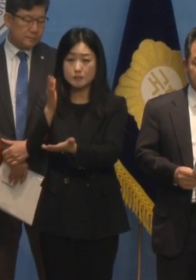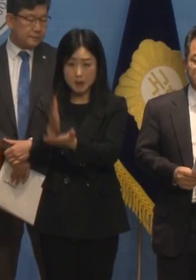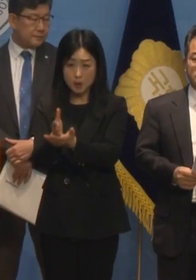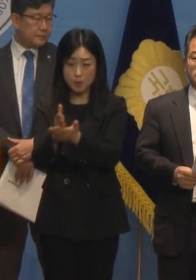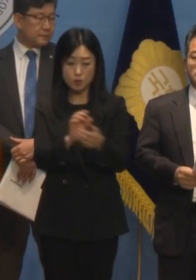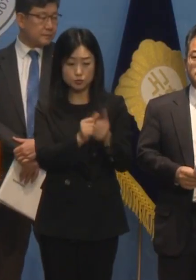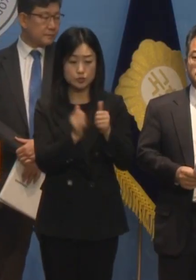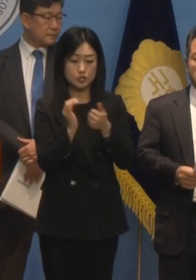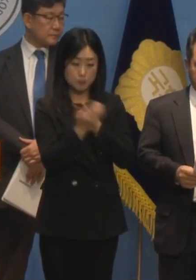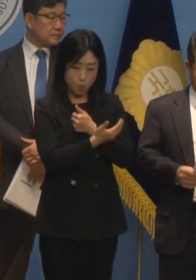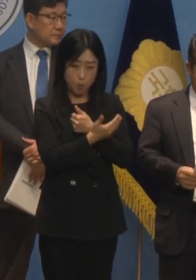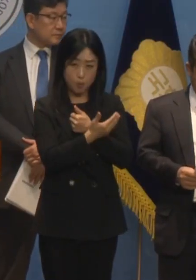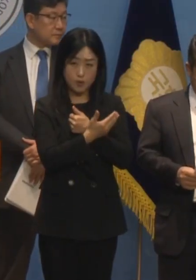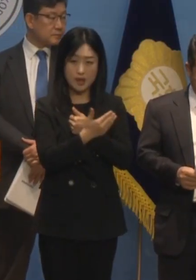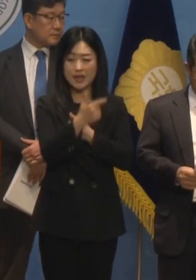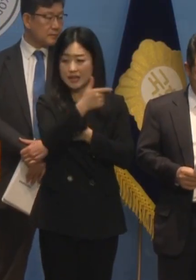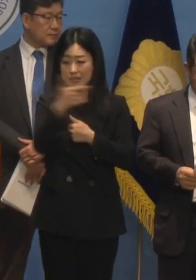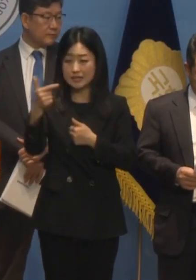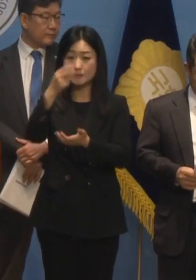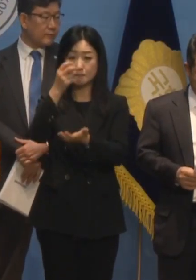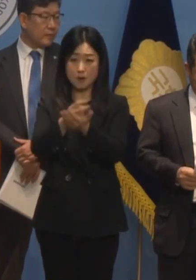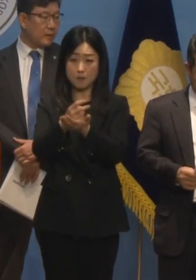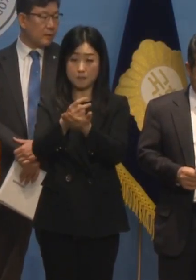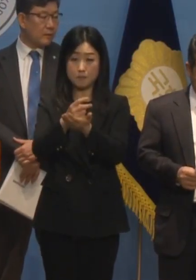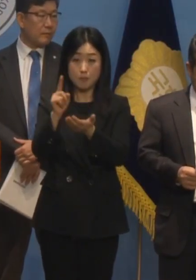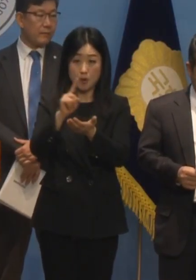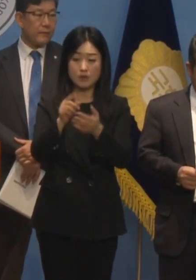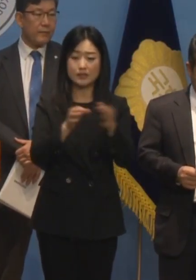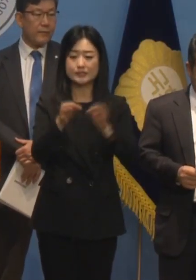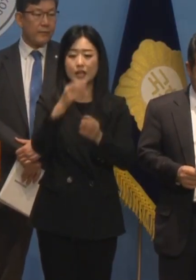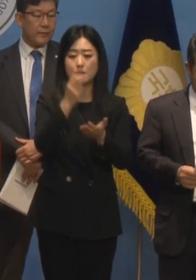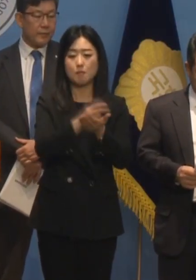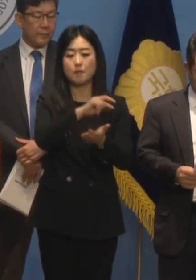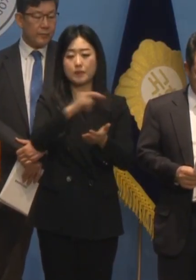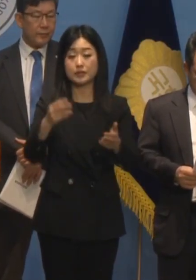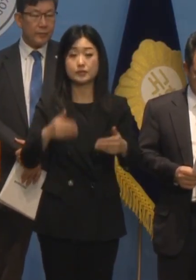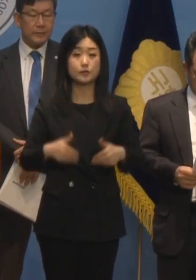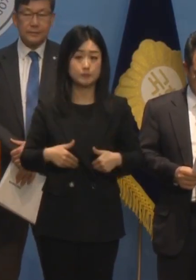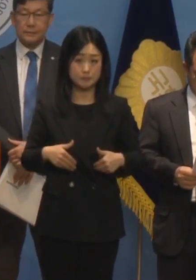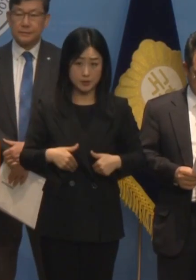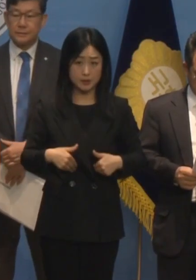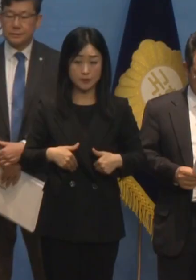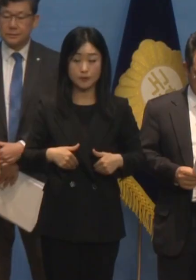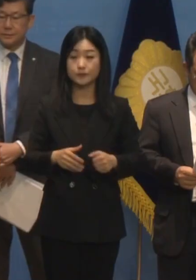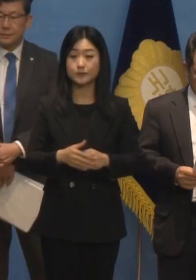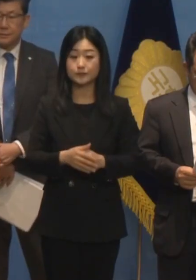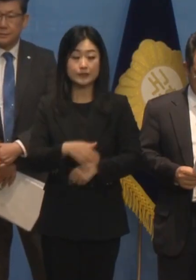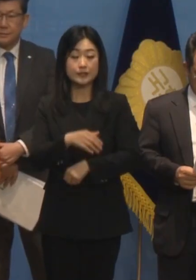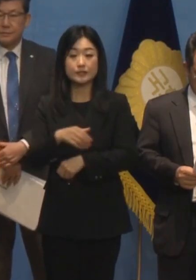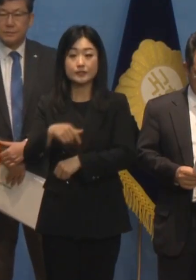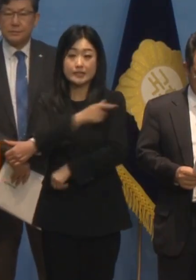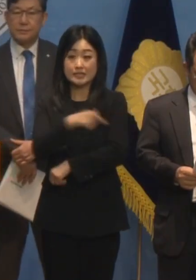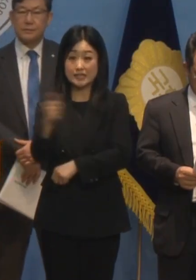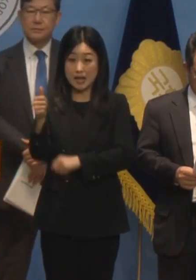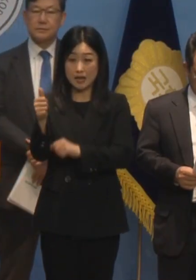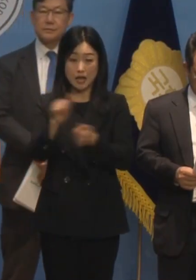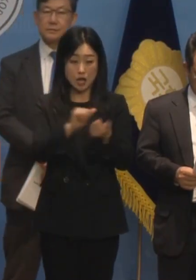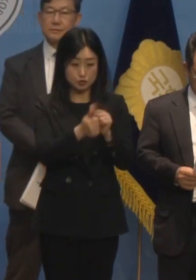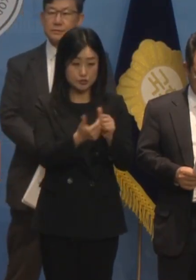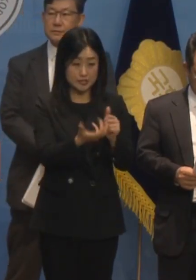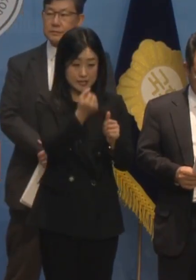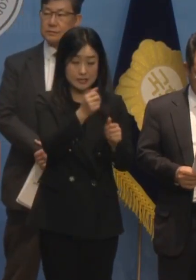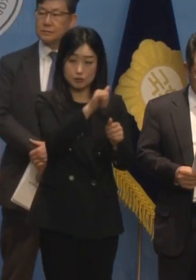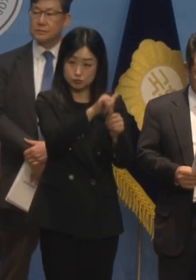주주보호 원칙을 제시할 수 있는 상법 개정이 필수입니다. 특히 이사의 주주에 대한 충실 의무 강화,